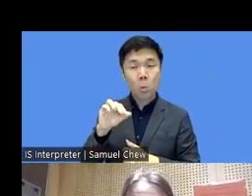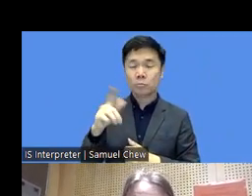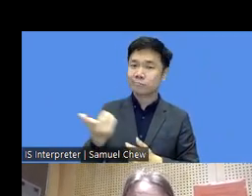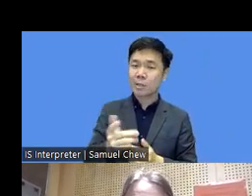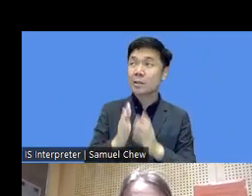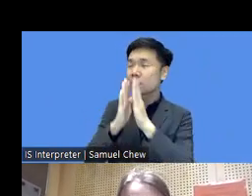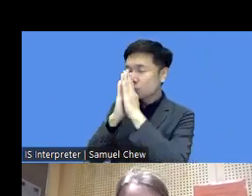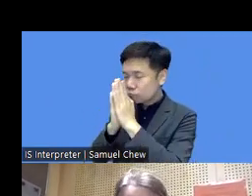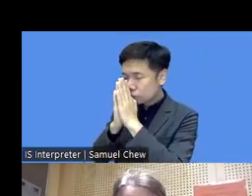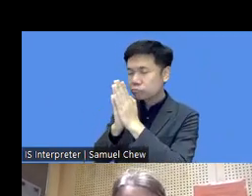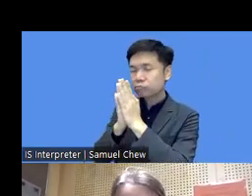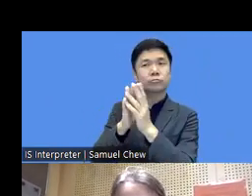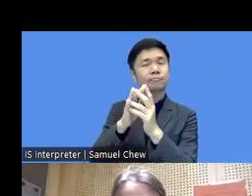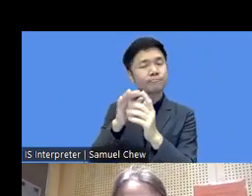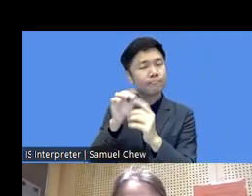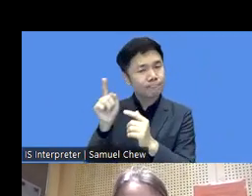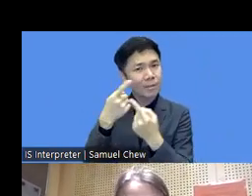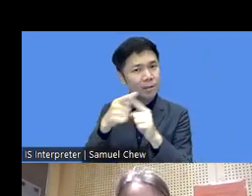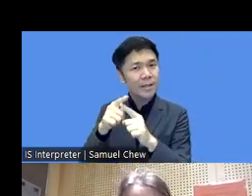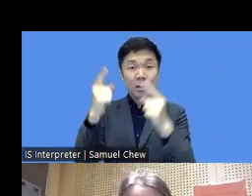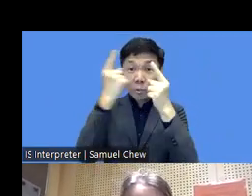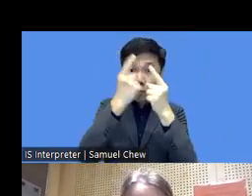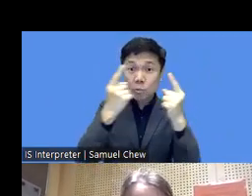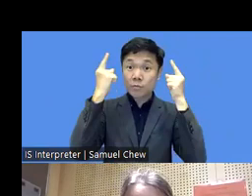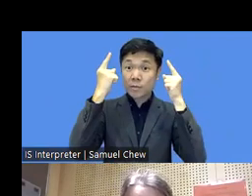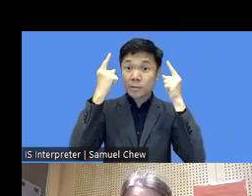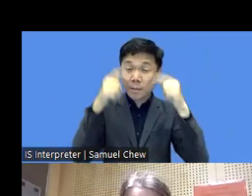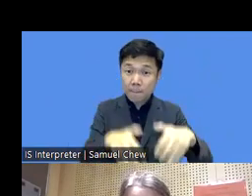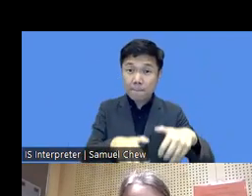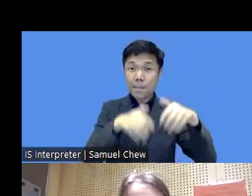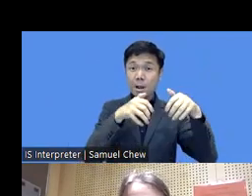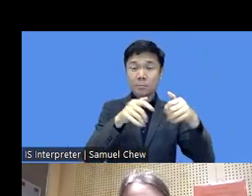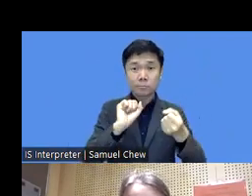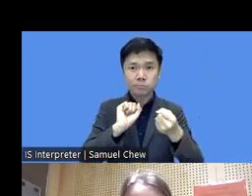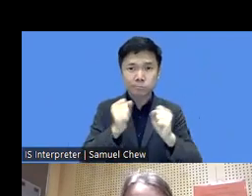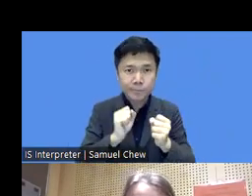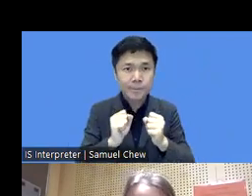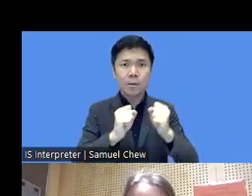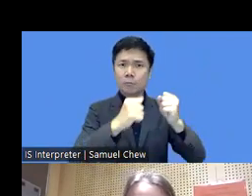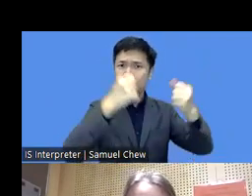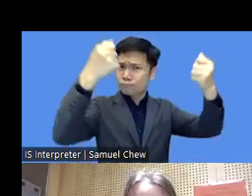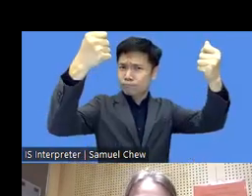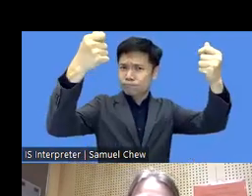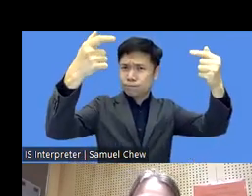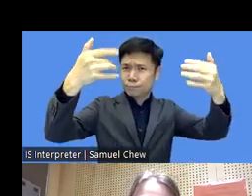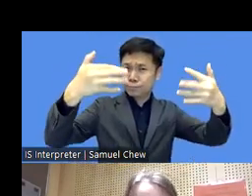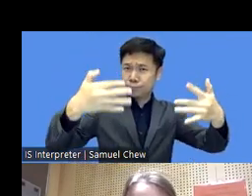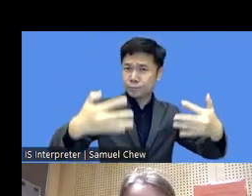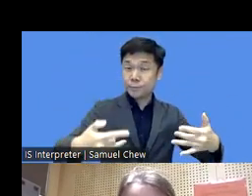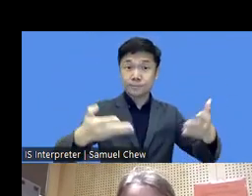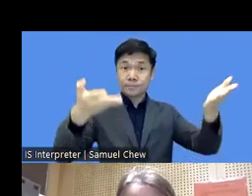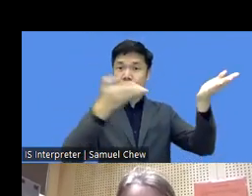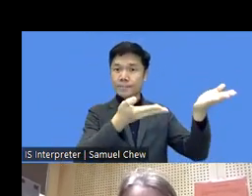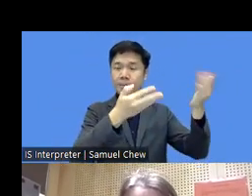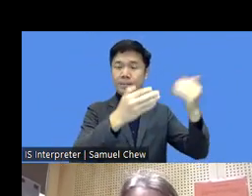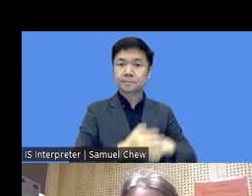los actores de desarrollo humanitario, academia, medios de comunicación, sector